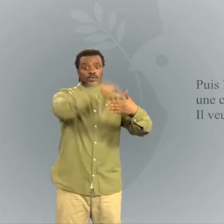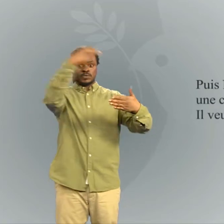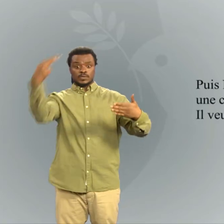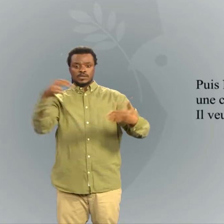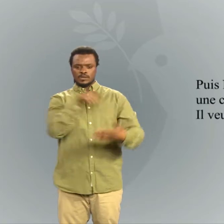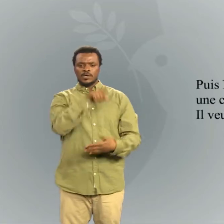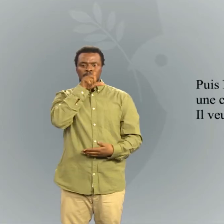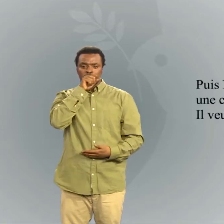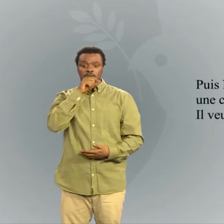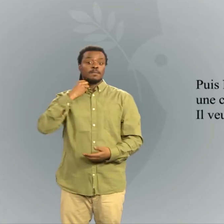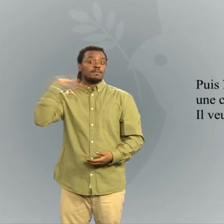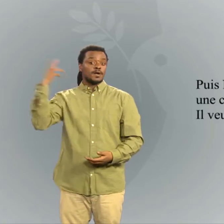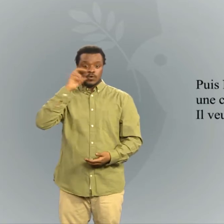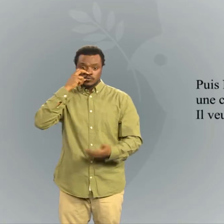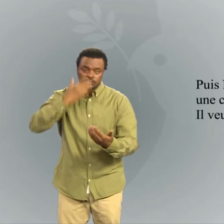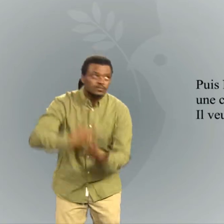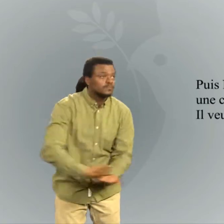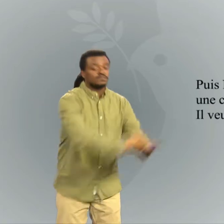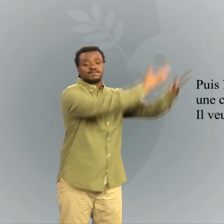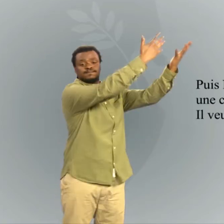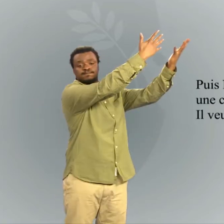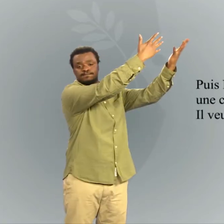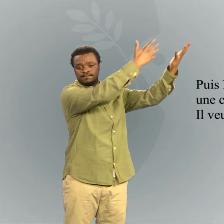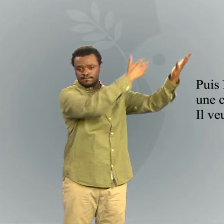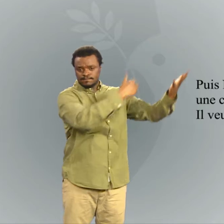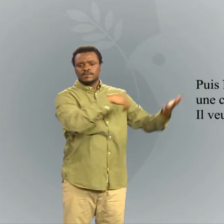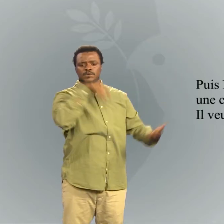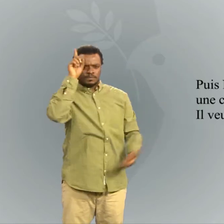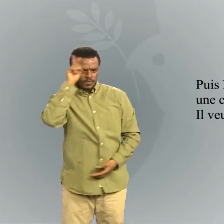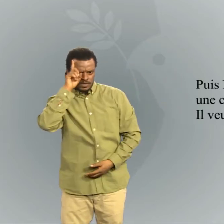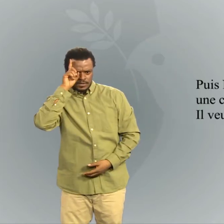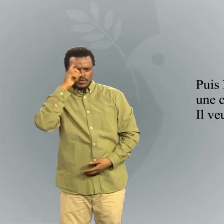Puis Noé envoie une colombe dehors. Il veut voir si l'eau a baissé.